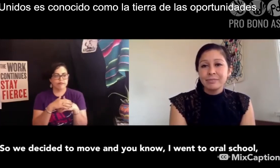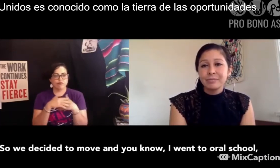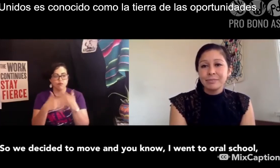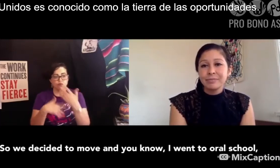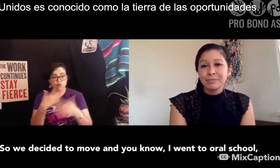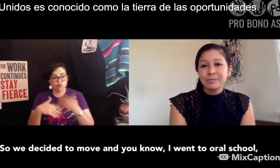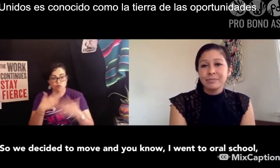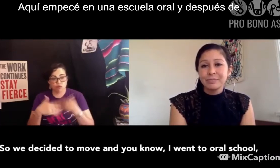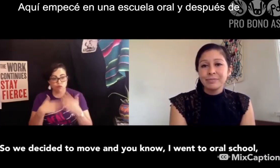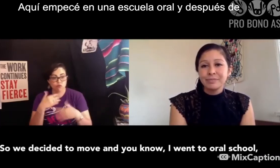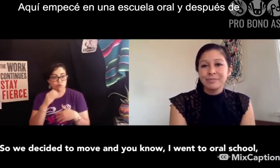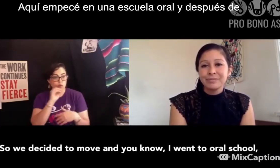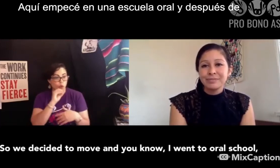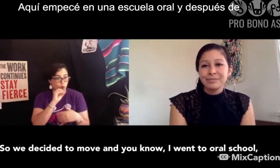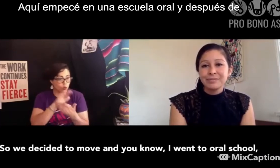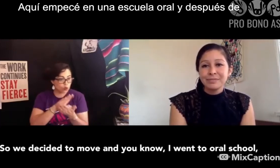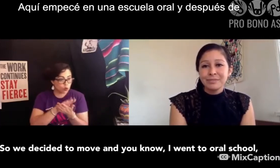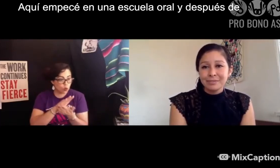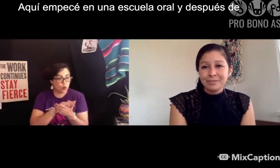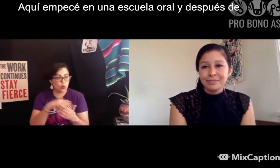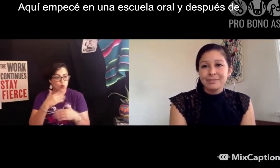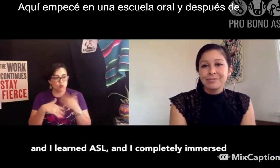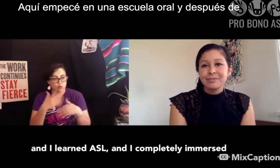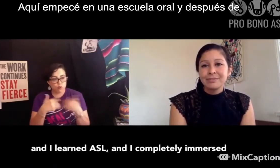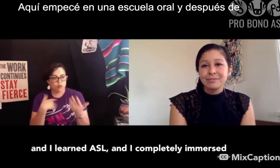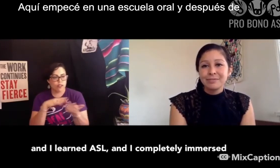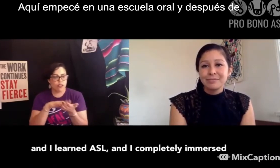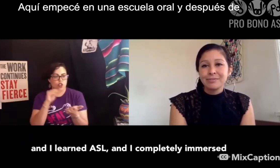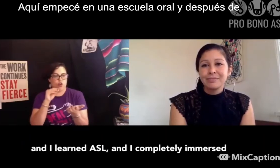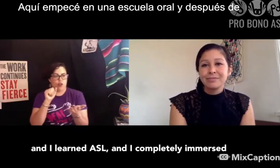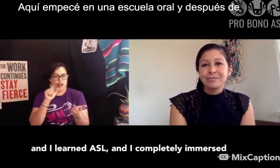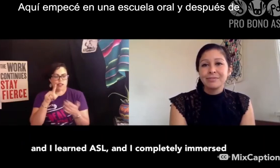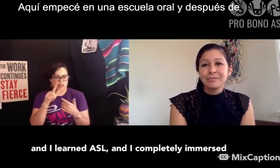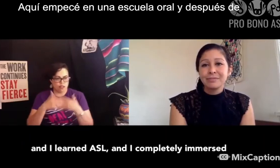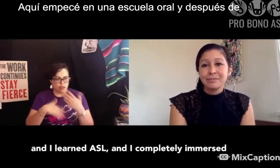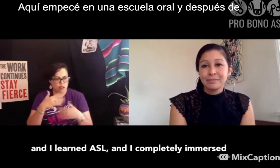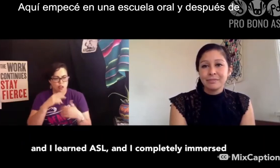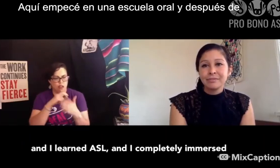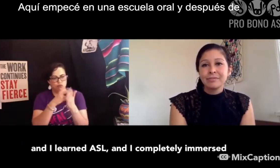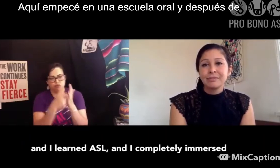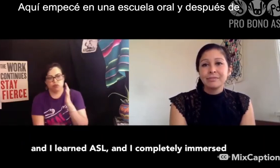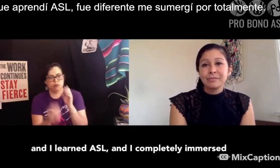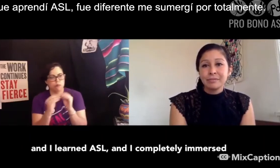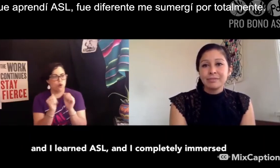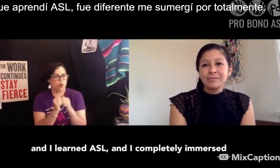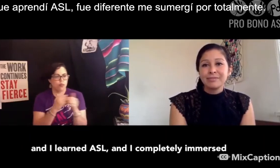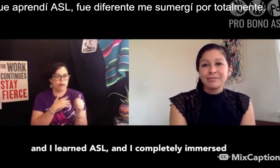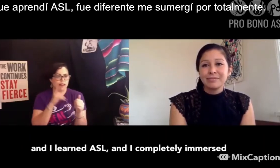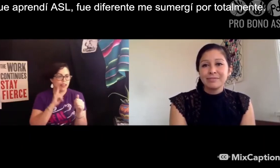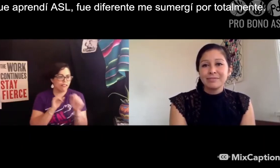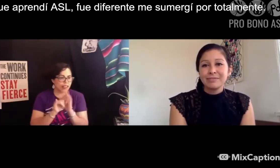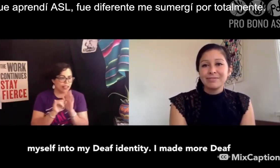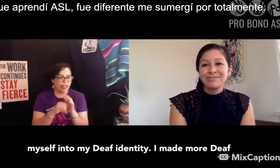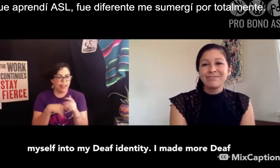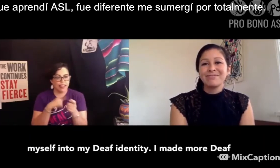conocido como la tierra de las oportunidades. Aquí empecé en una escuela oral y después de que